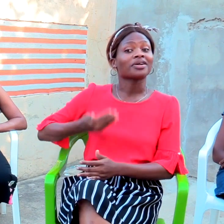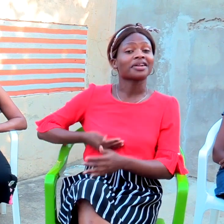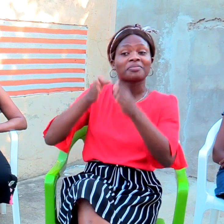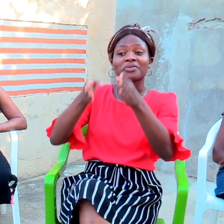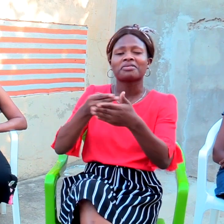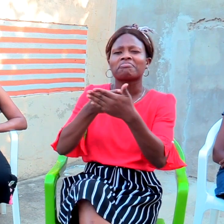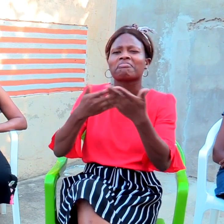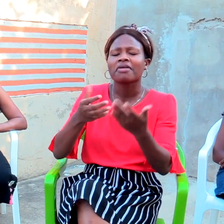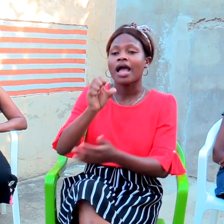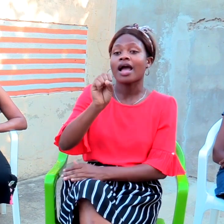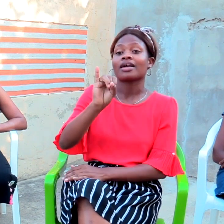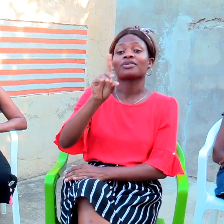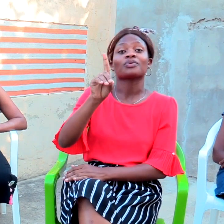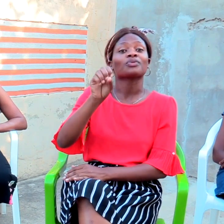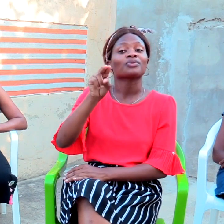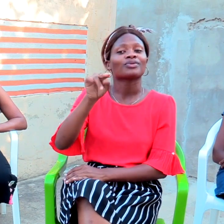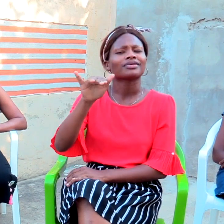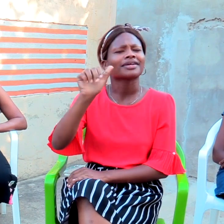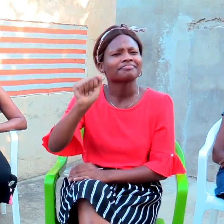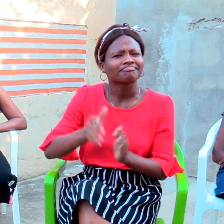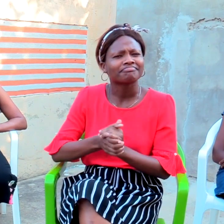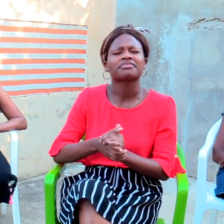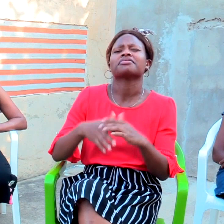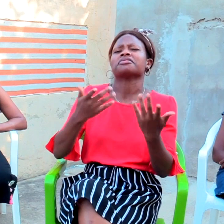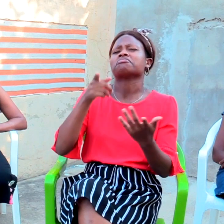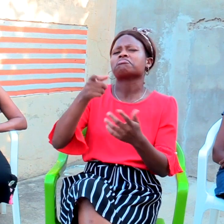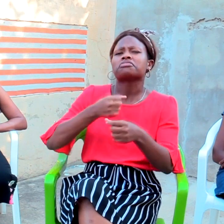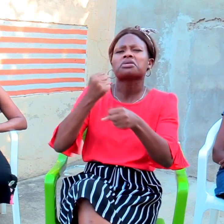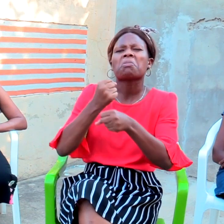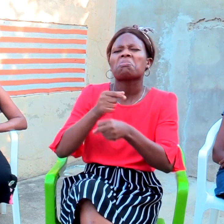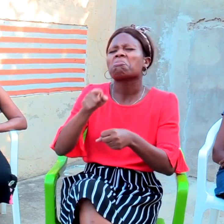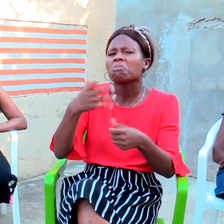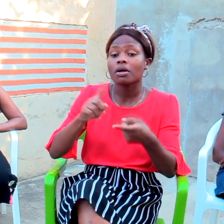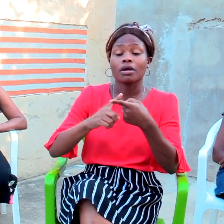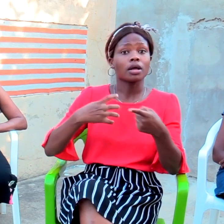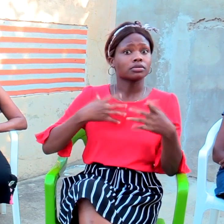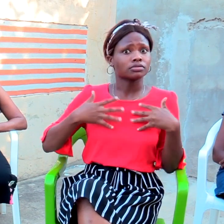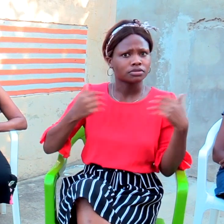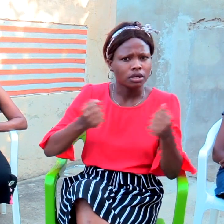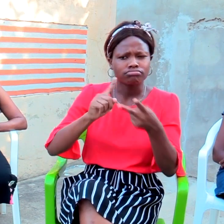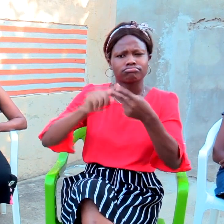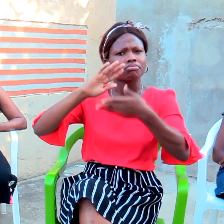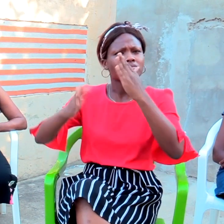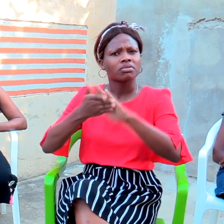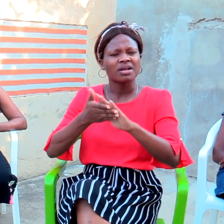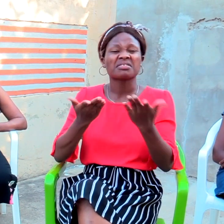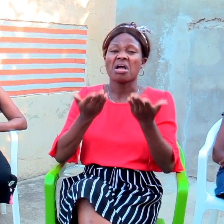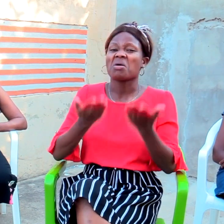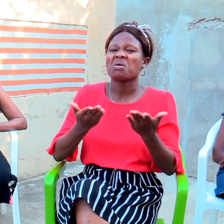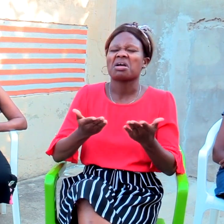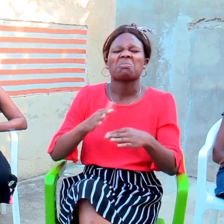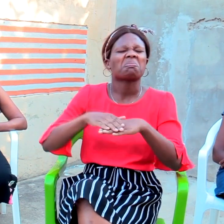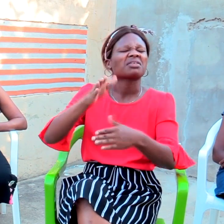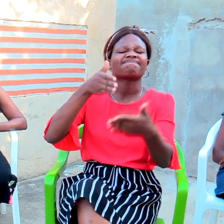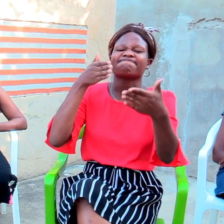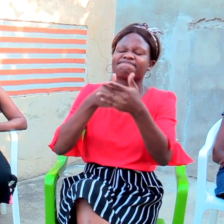funcionária do Ministério da Saúde e foi professora no Instituto de Ciências de Saúde, mas neste momento está impossibilitada de usar a voz como